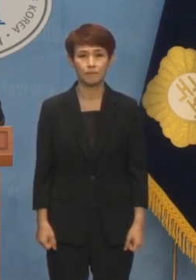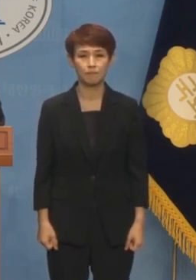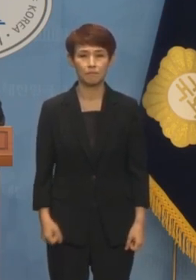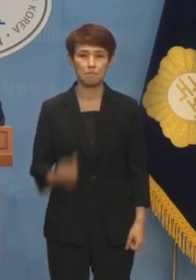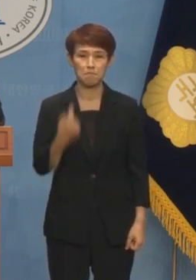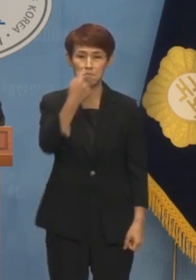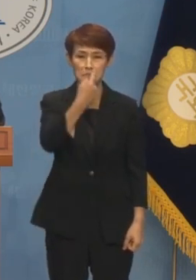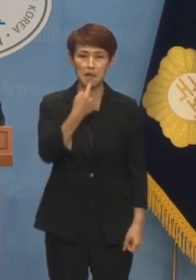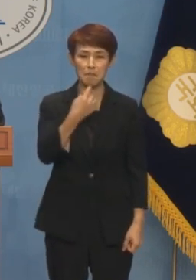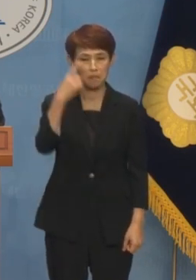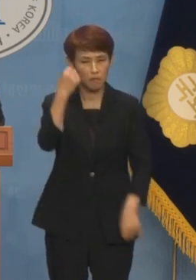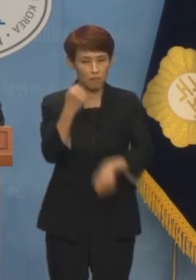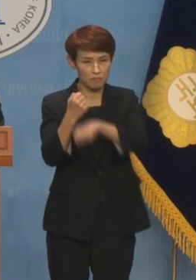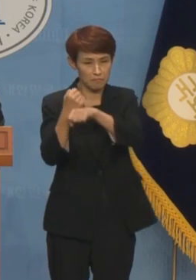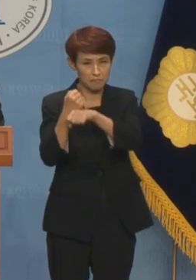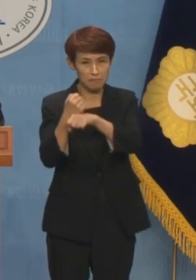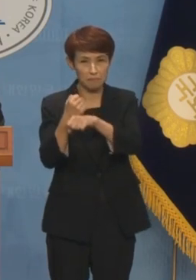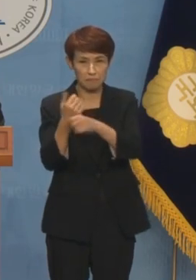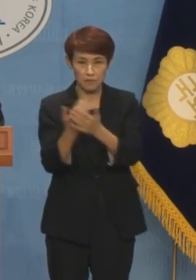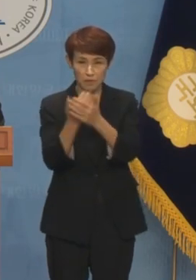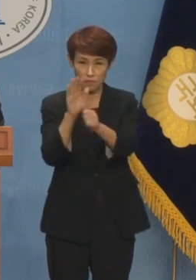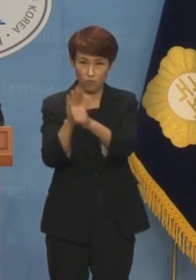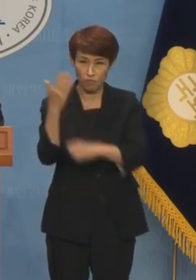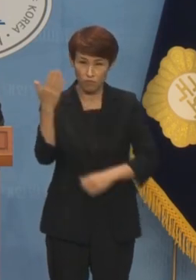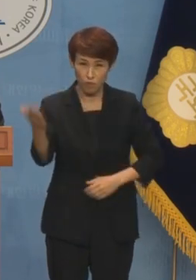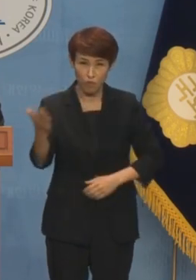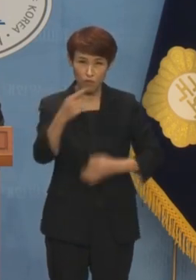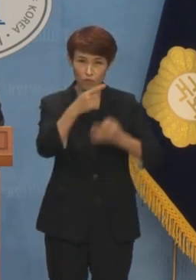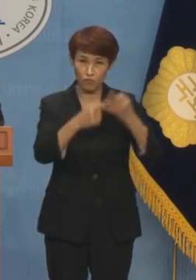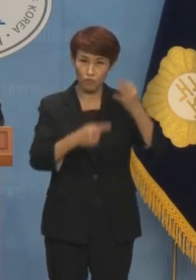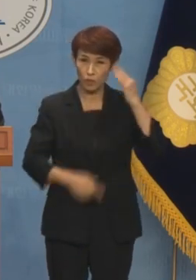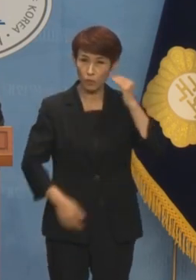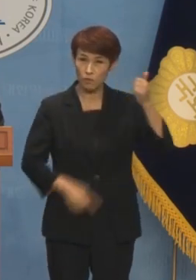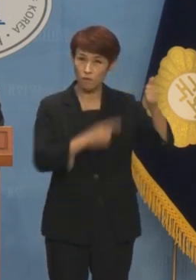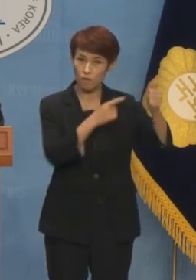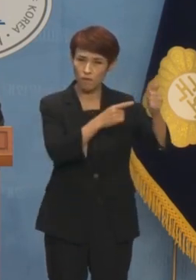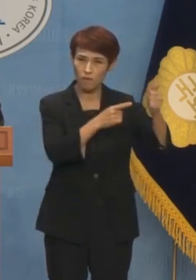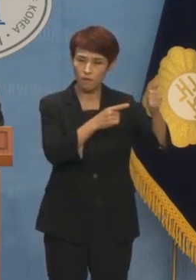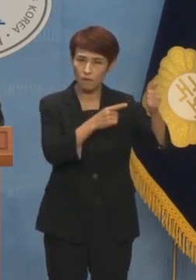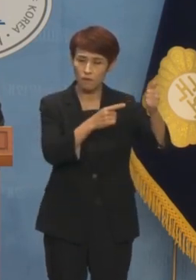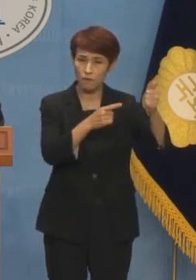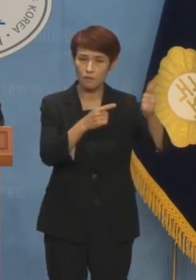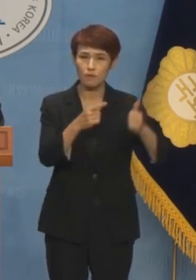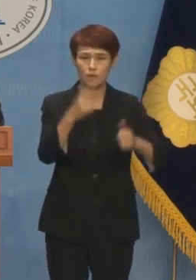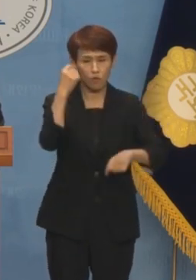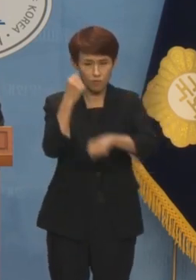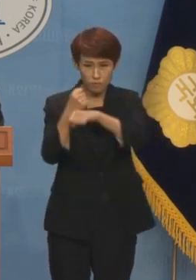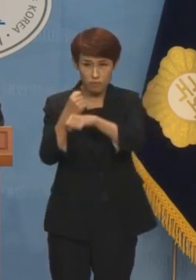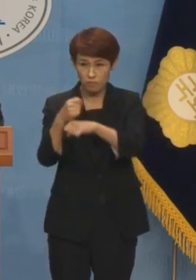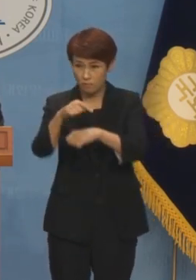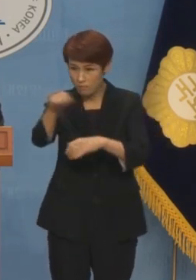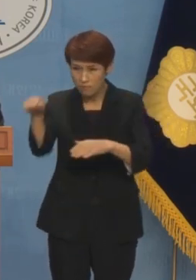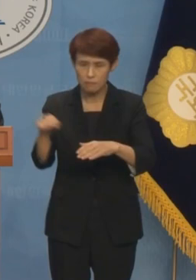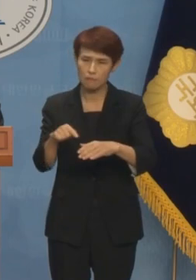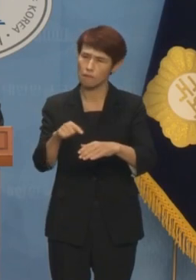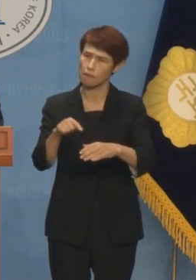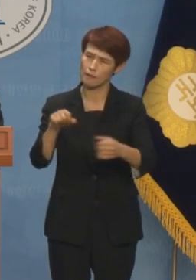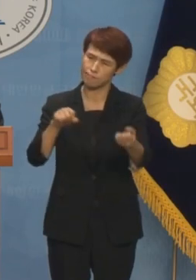말로만 R&D에 혁신적 지원을 하겠다는 윤석열 대통령, 현장은 이미 쑥대밭이